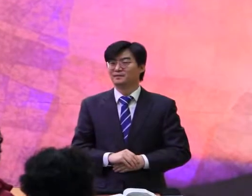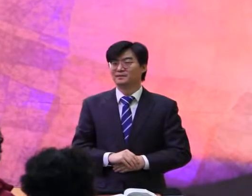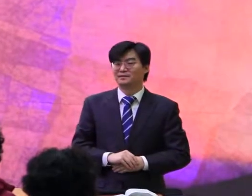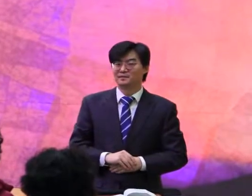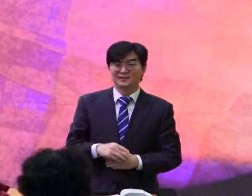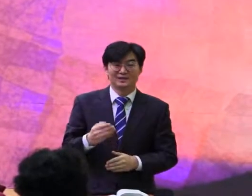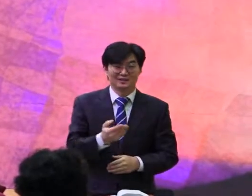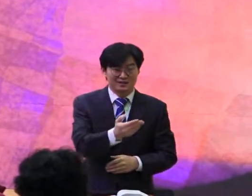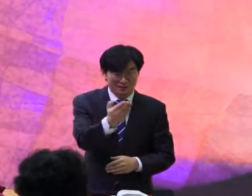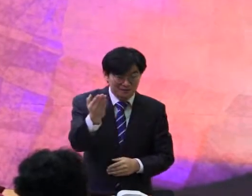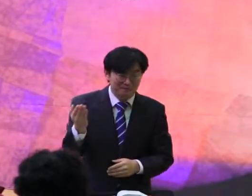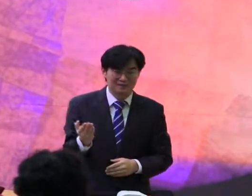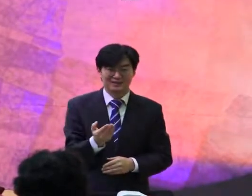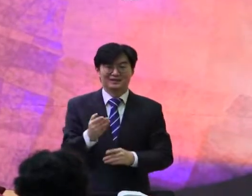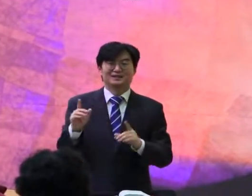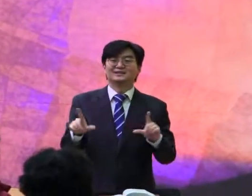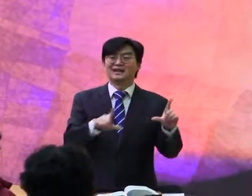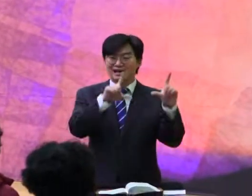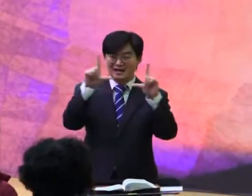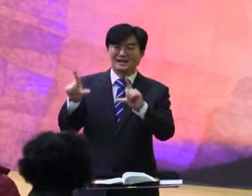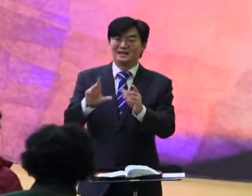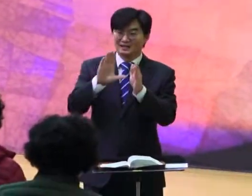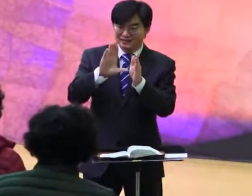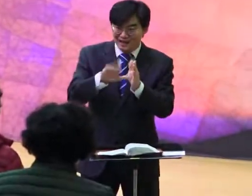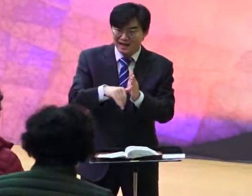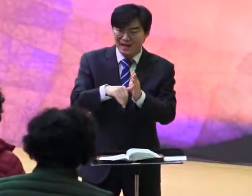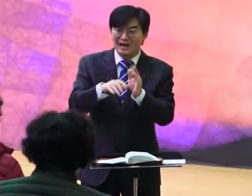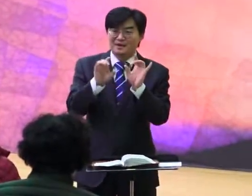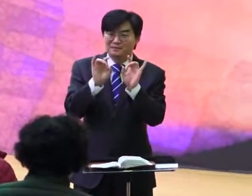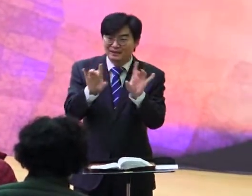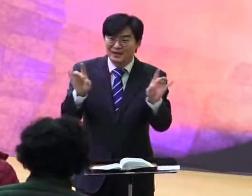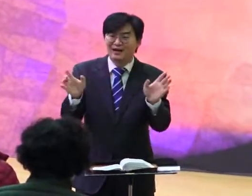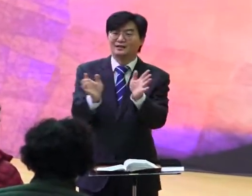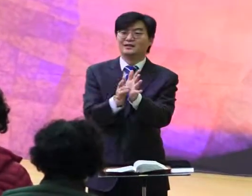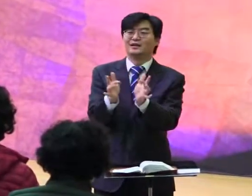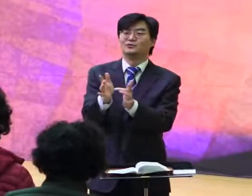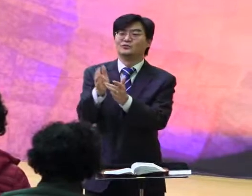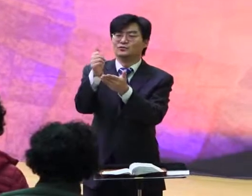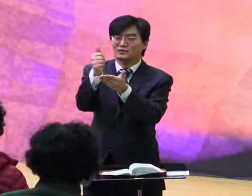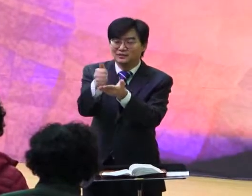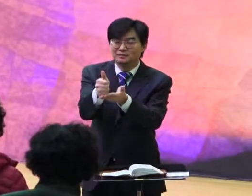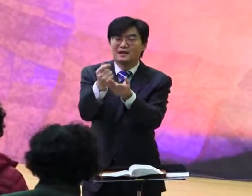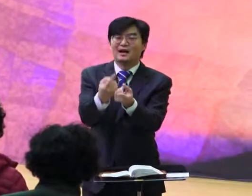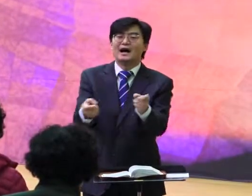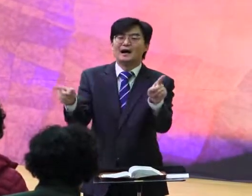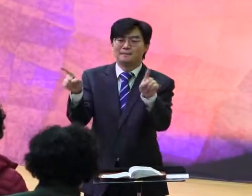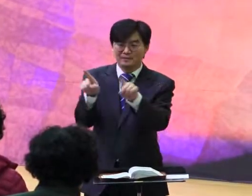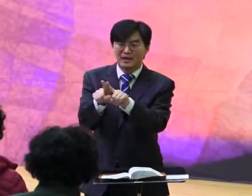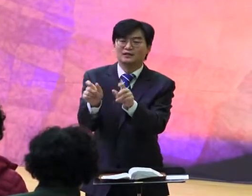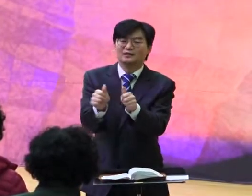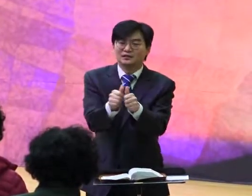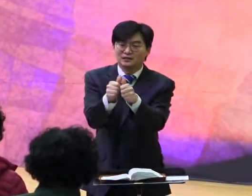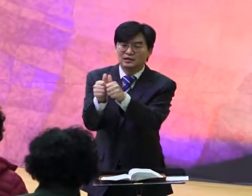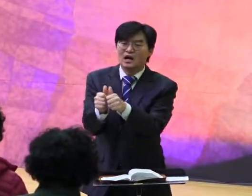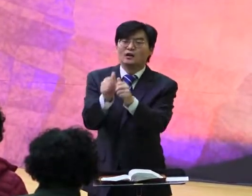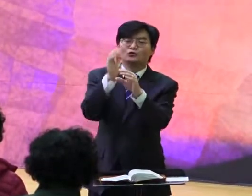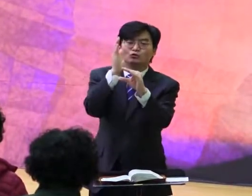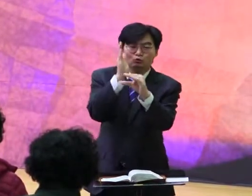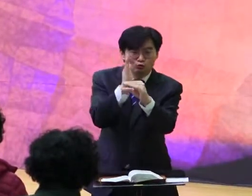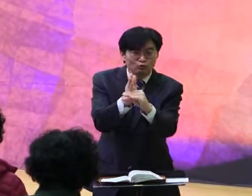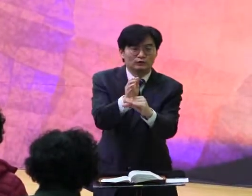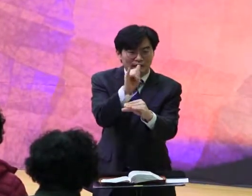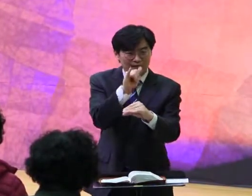알도록. 여러분, 여러분의 삶에 예수님께서 함께 계십니다. 여러분, 예수님 함께 계신 것을 여러분의 육안으로 확인하려 하지 마시고